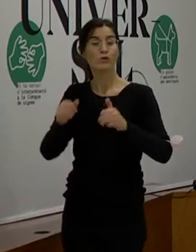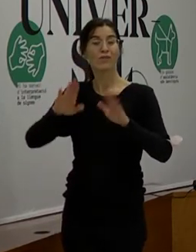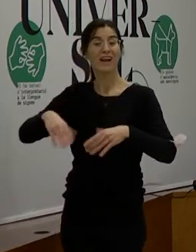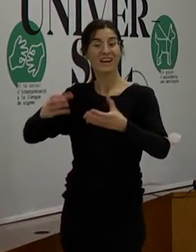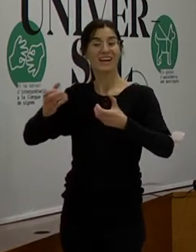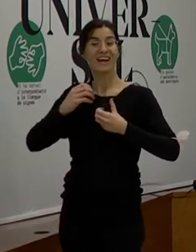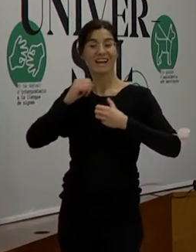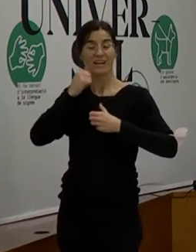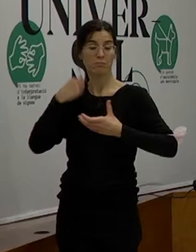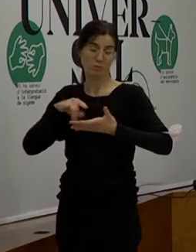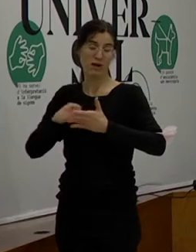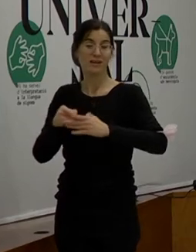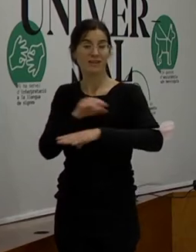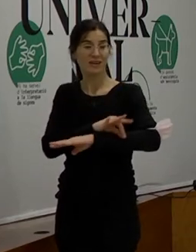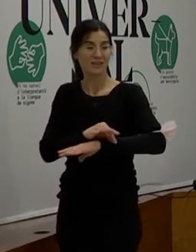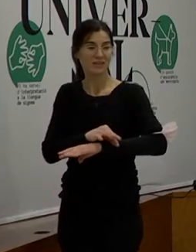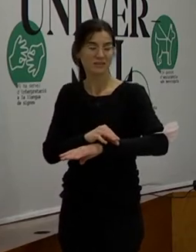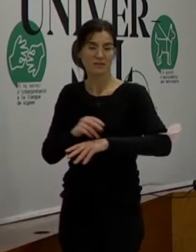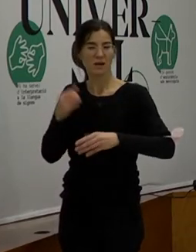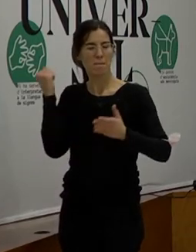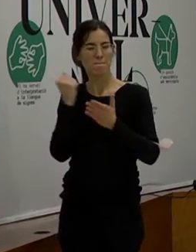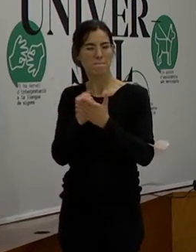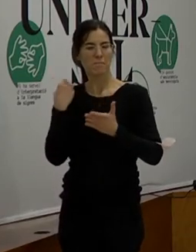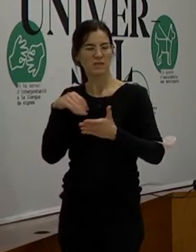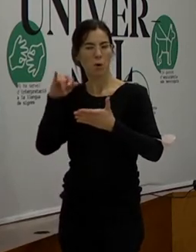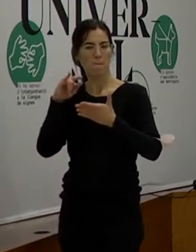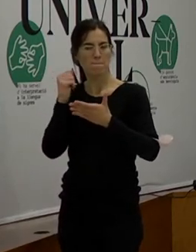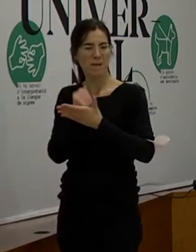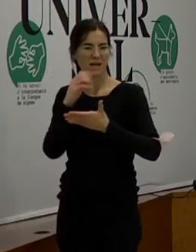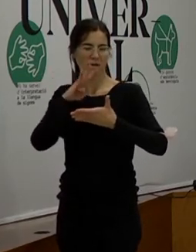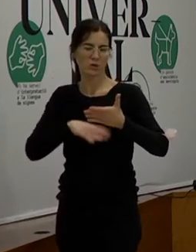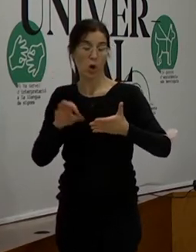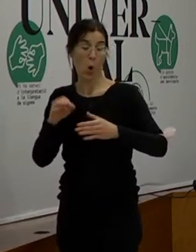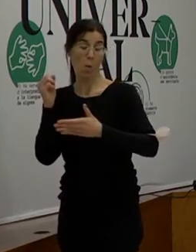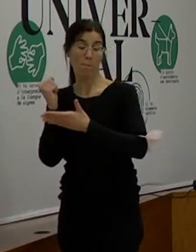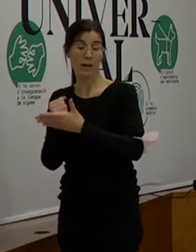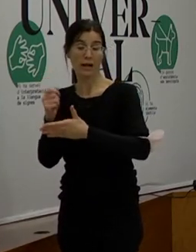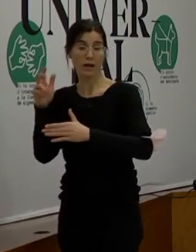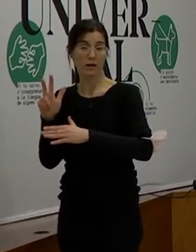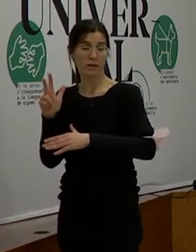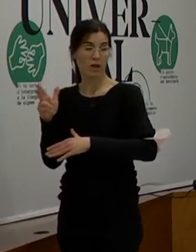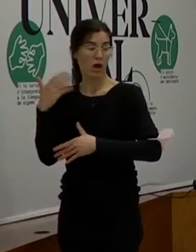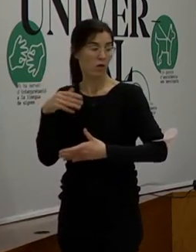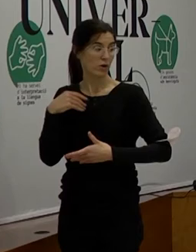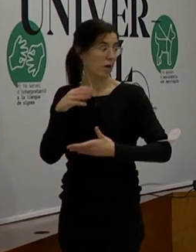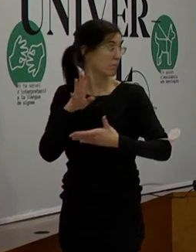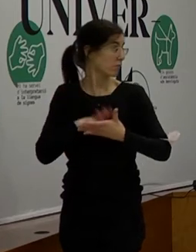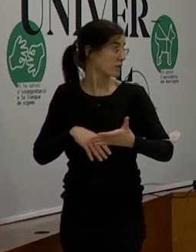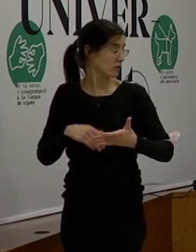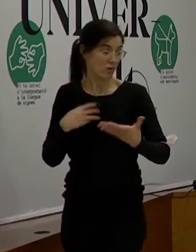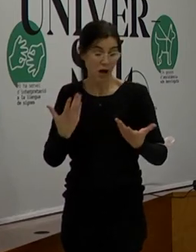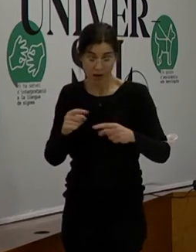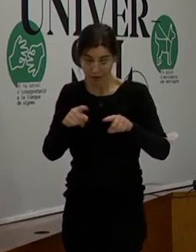arquitectes i es marca Barcelona. Doncs pues marca Cardedeu. Barcelona s'ha posat el panot aquell de la floreta, és que està tot